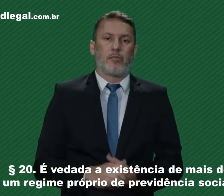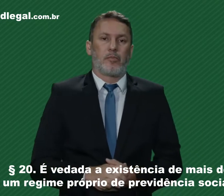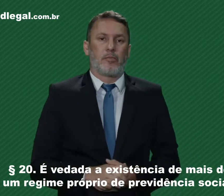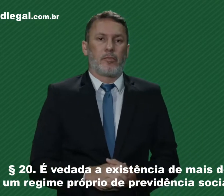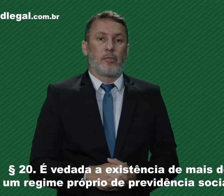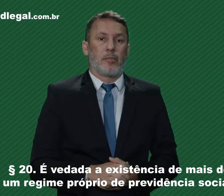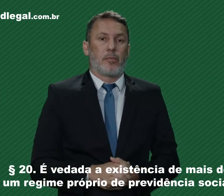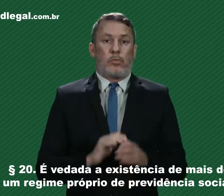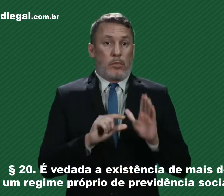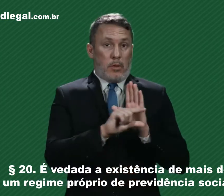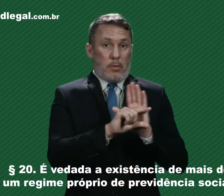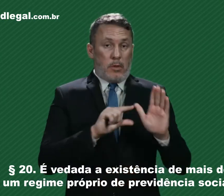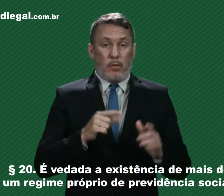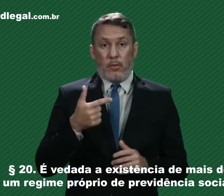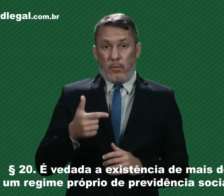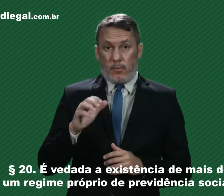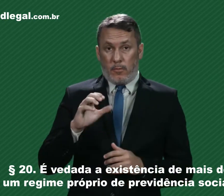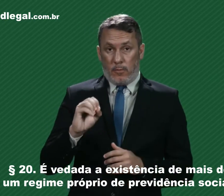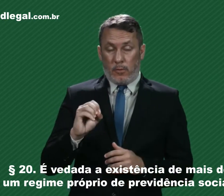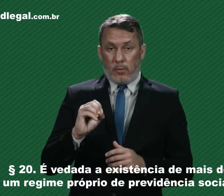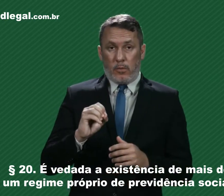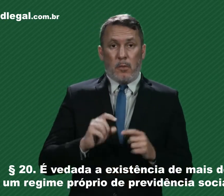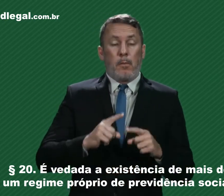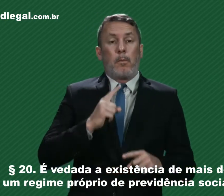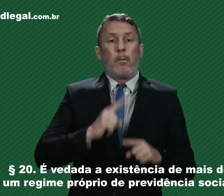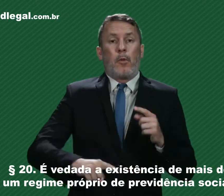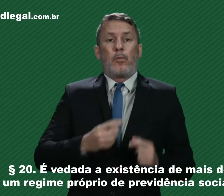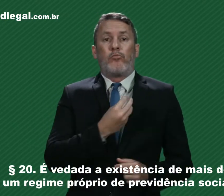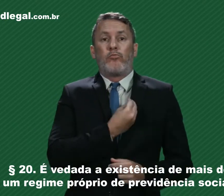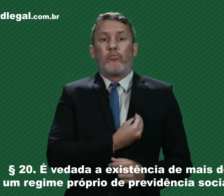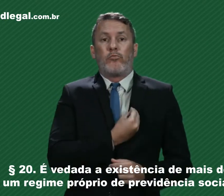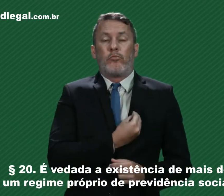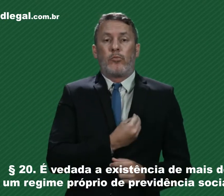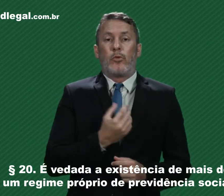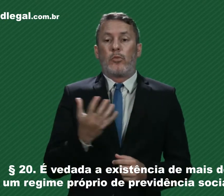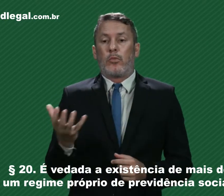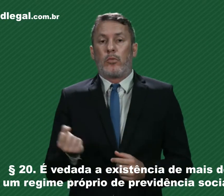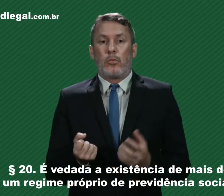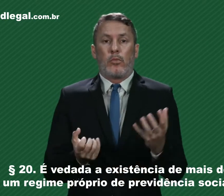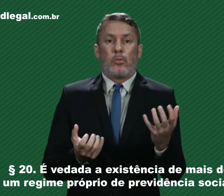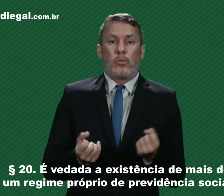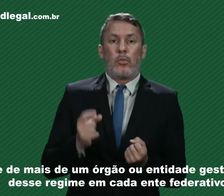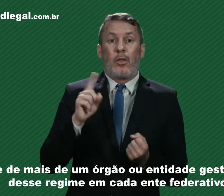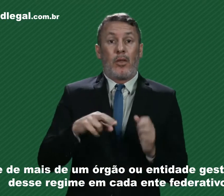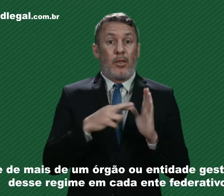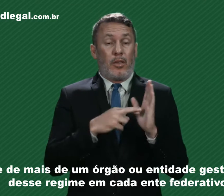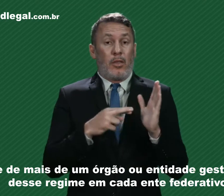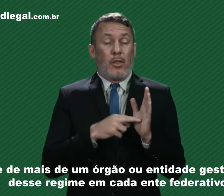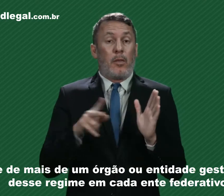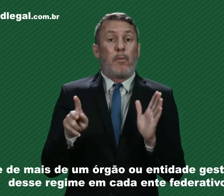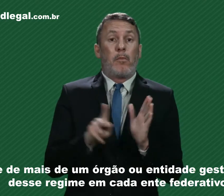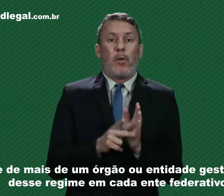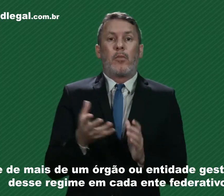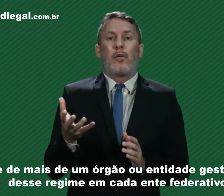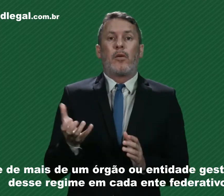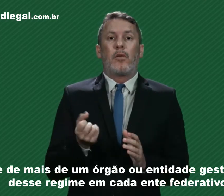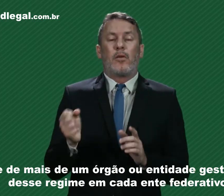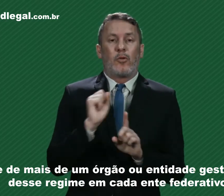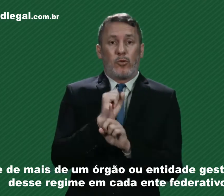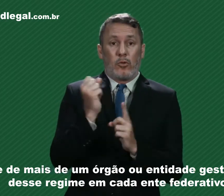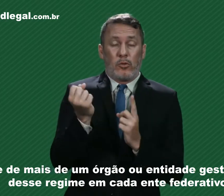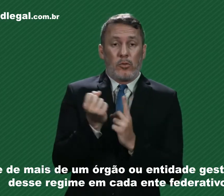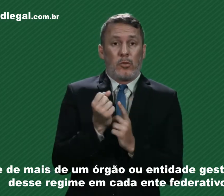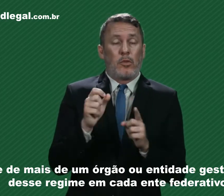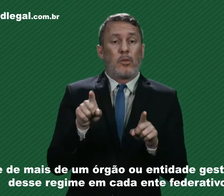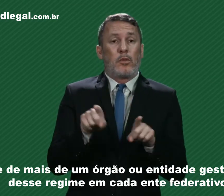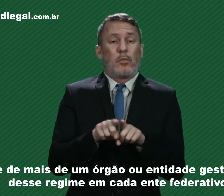20. É vedada a existência de mais de um regime próprio de previdência social e de mais de um órgão ou